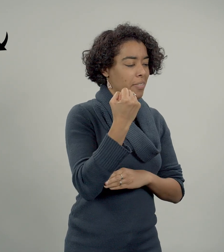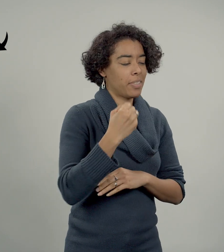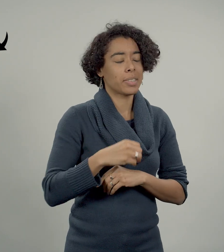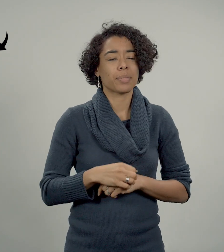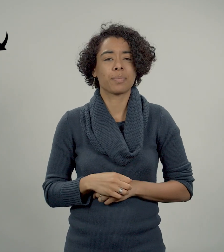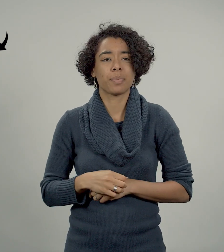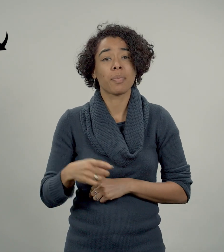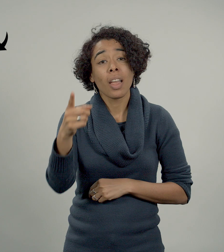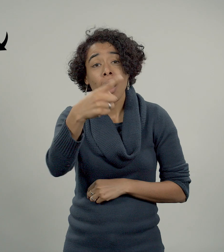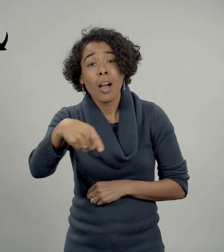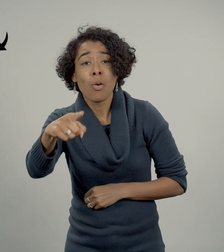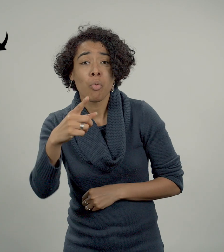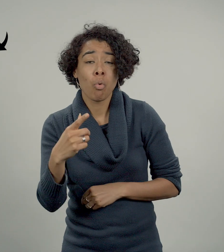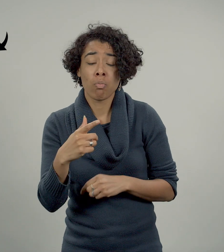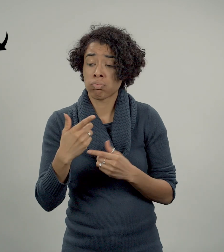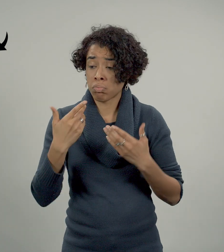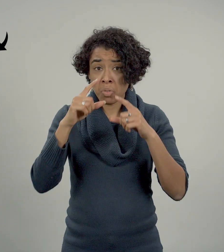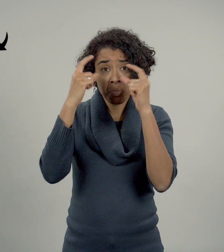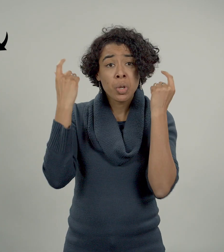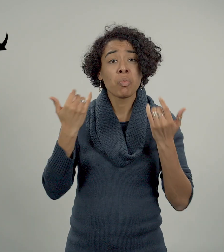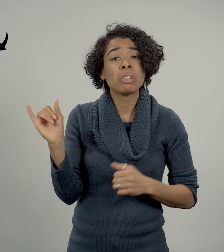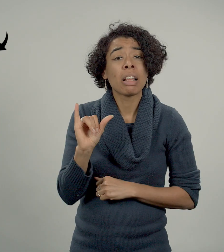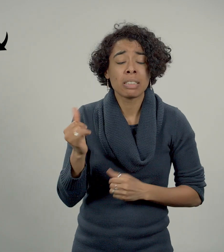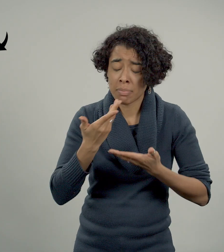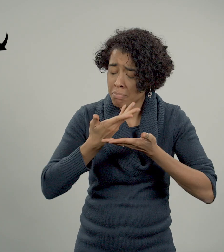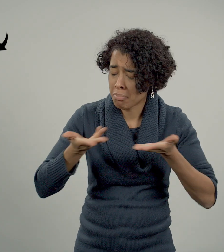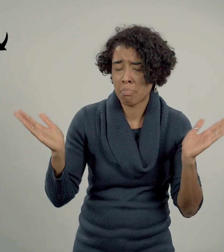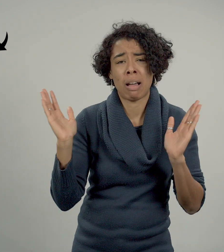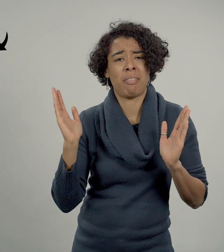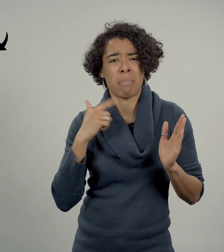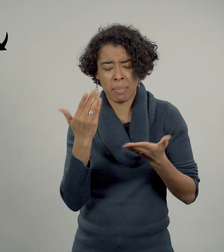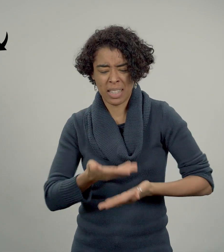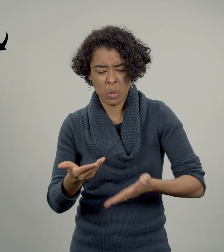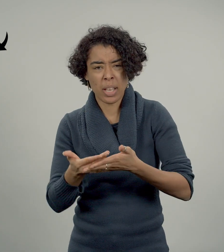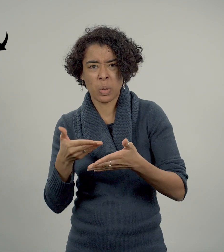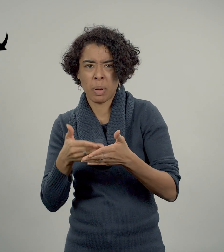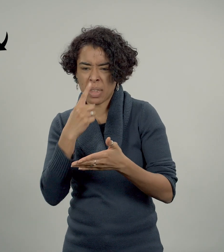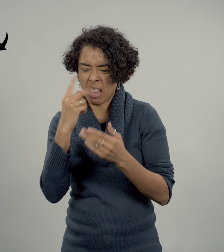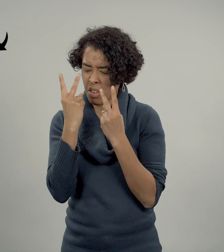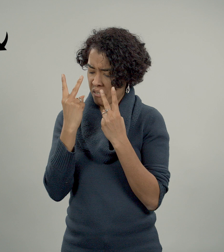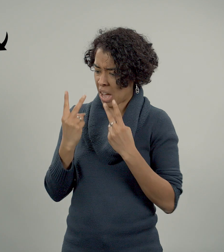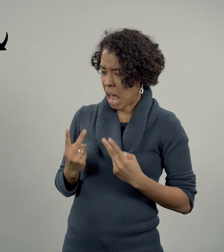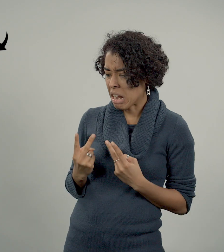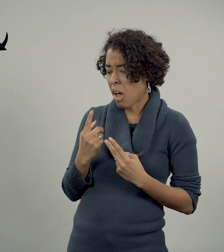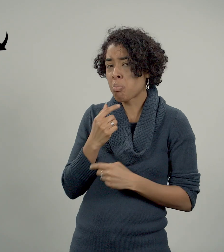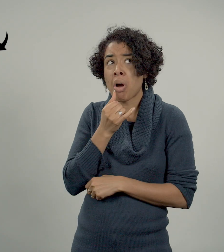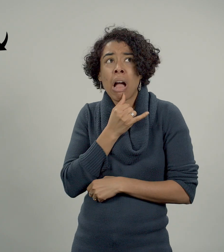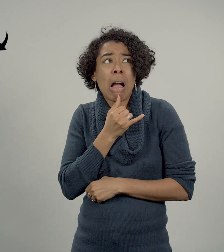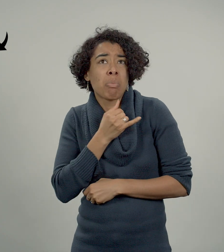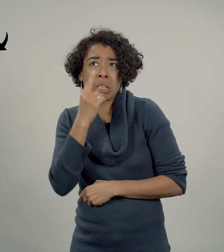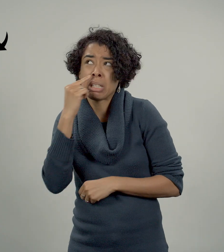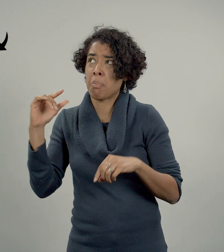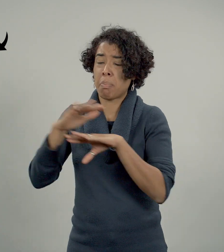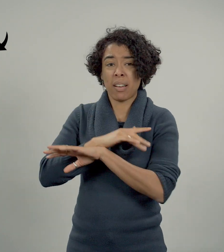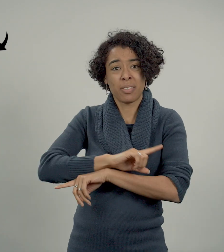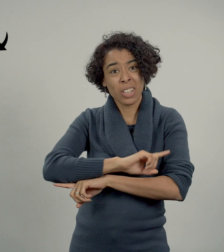soyez, quel que soit votre statut ou ce par quoi vous passez, ne vous considérez pas comme trop insignifiant, trop petit, modeste ou ignoré,